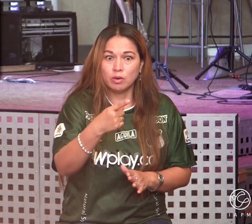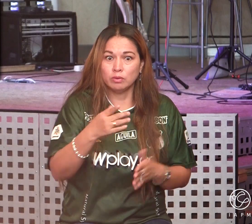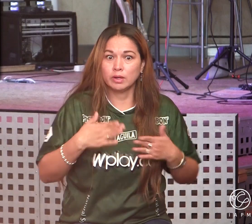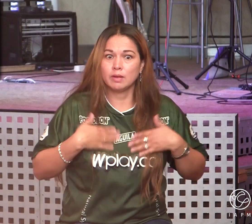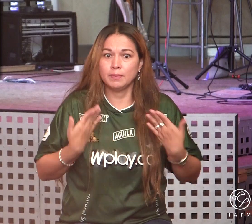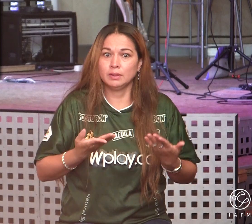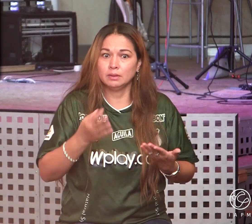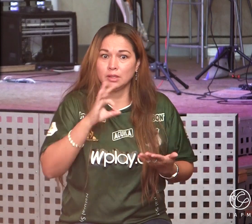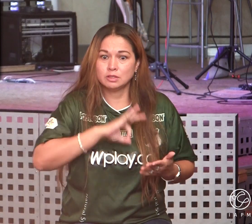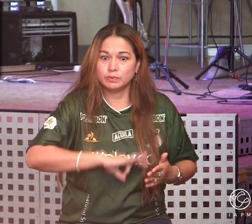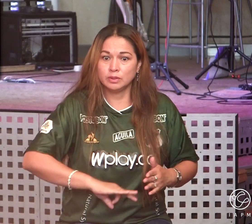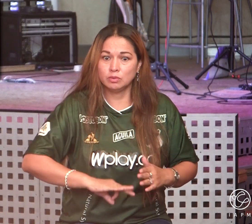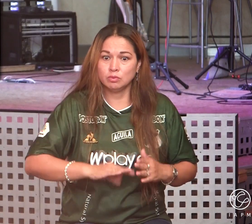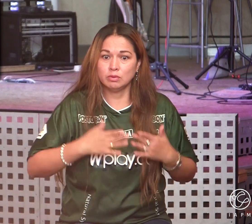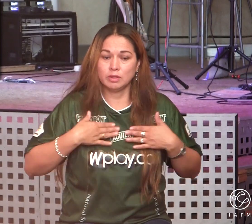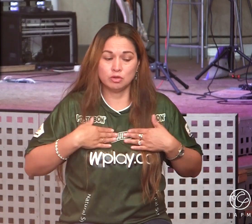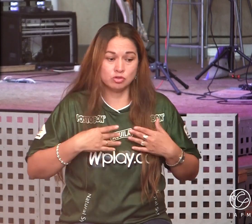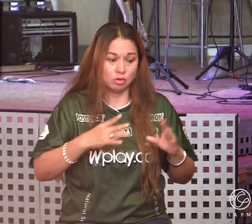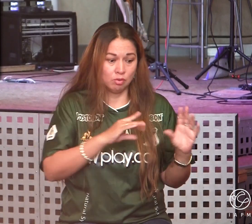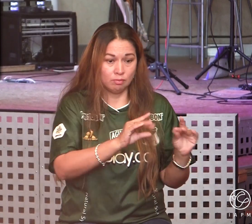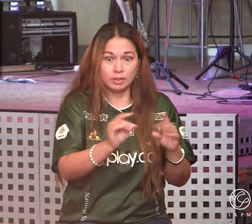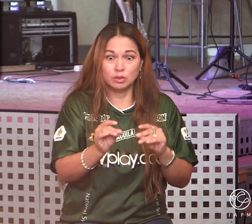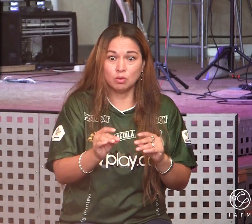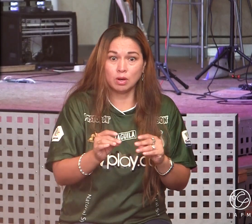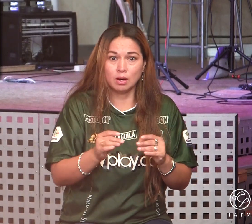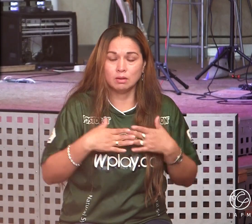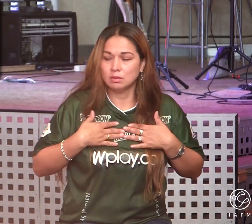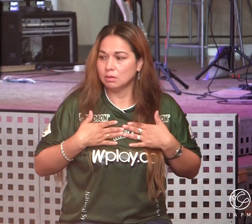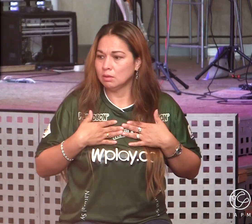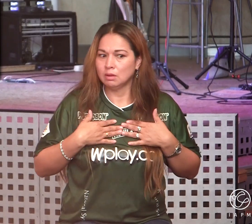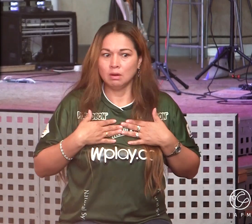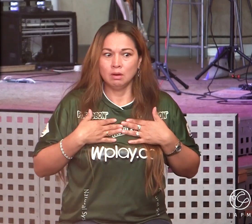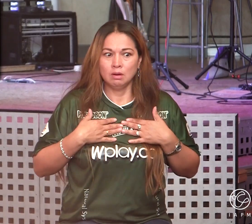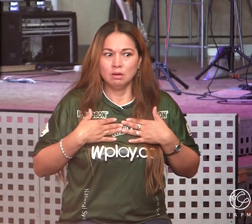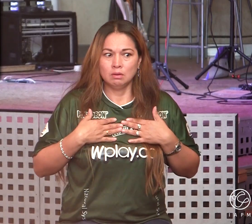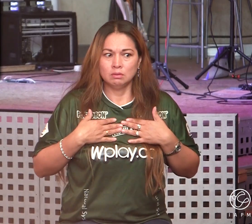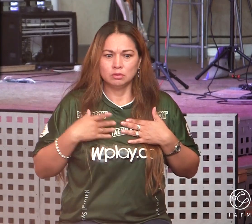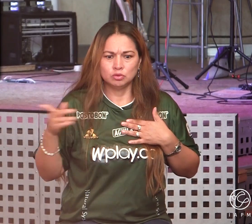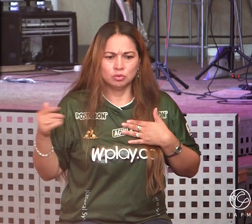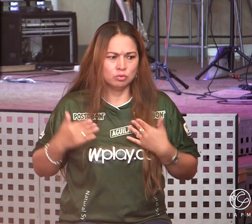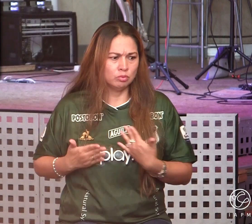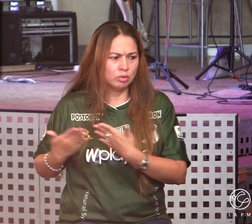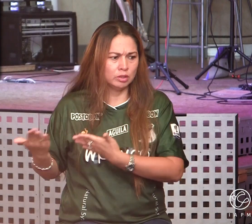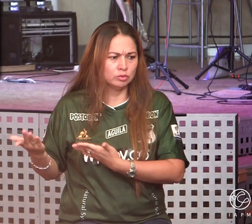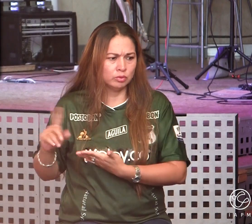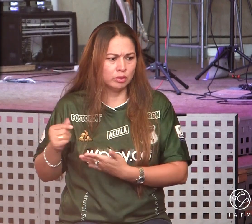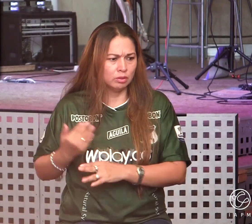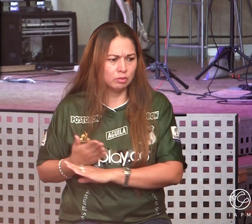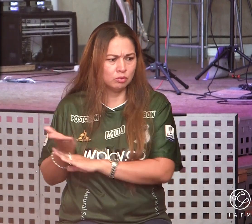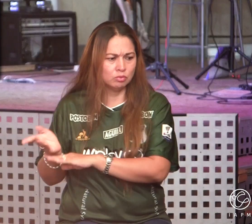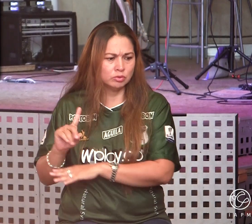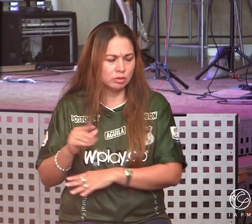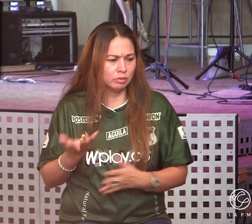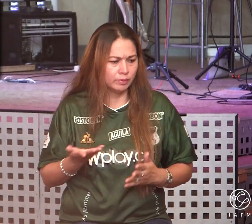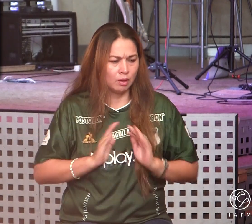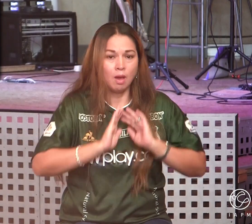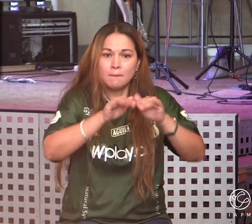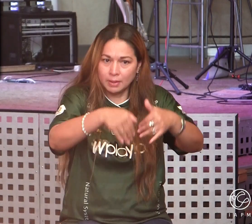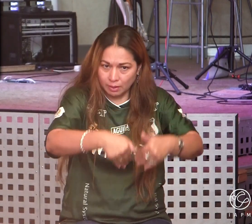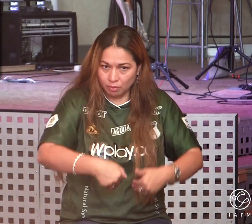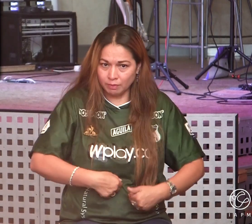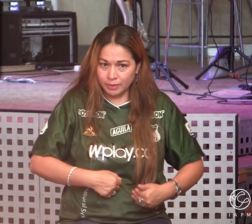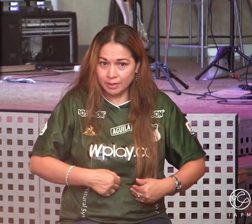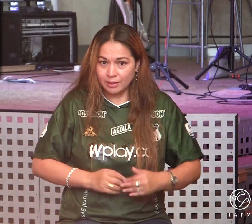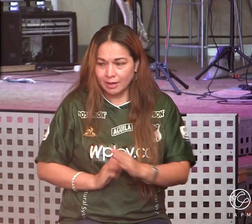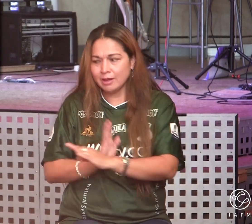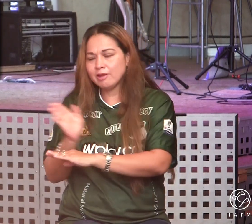libertad donde la realidad de Él en nosotros se exprese por encima de valores morales o de valores éticos que también son importantes,